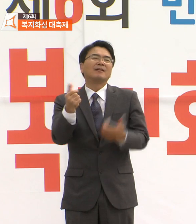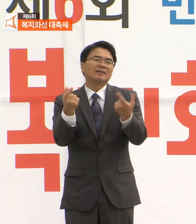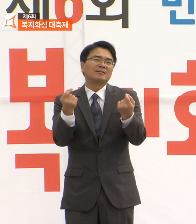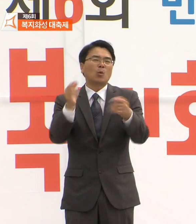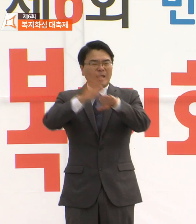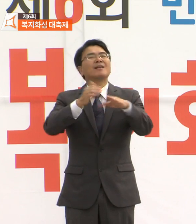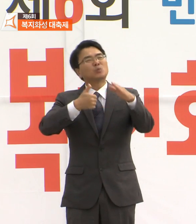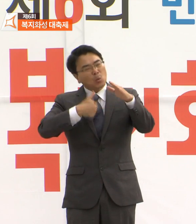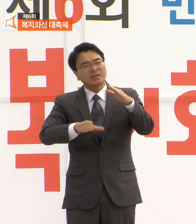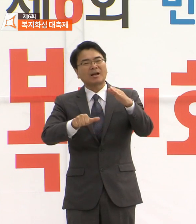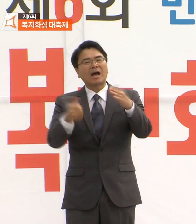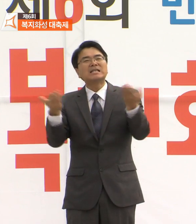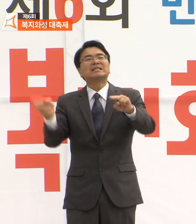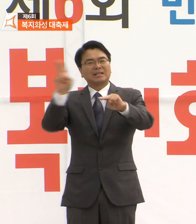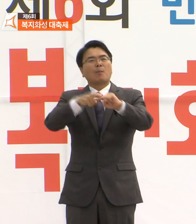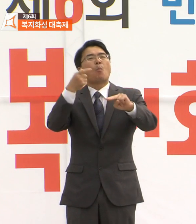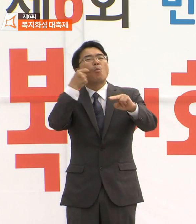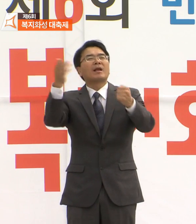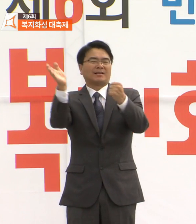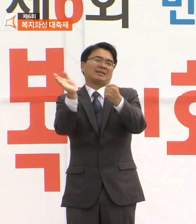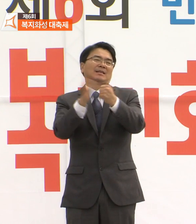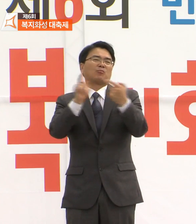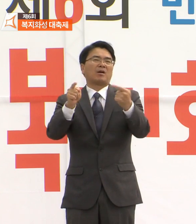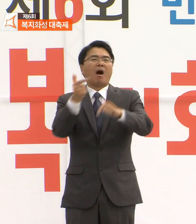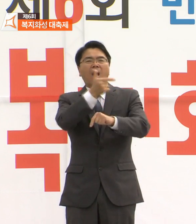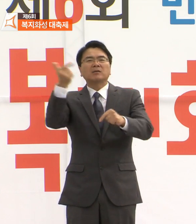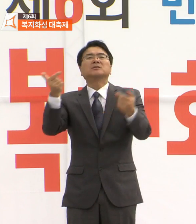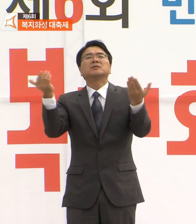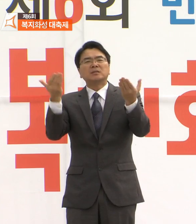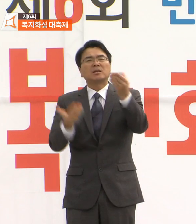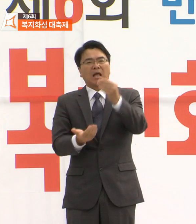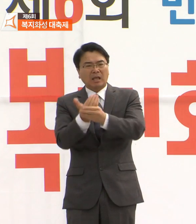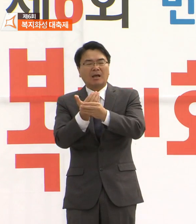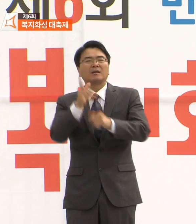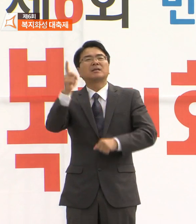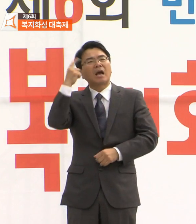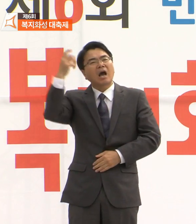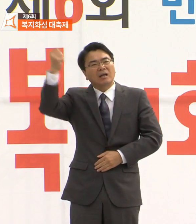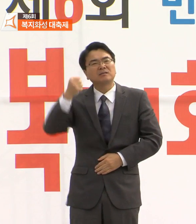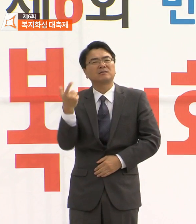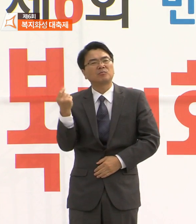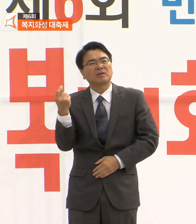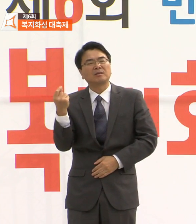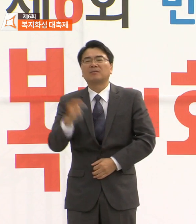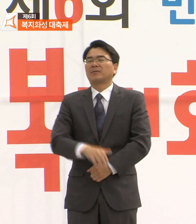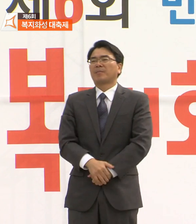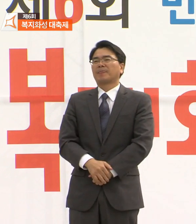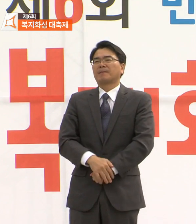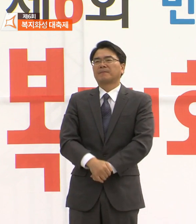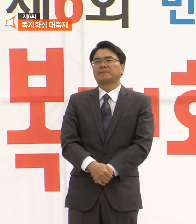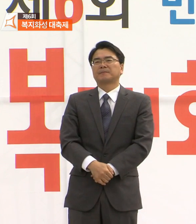내 손자가 취직하지 못하고 있는 현실을 보면서 야 이거 큰일 났다라고 하는 게 이런 느낌을 갖고 계신지 않은가라고 생각이